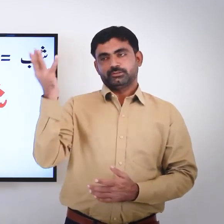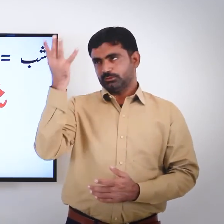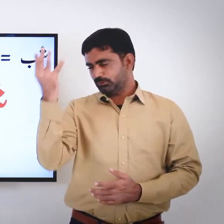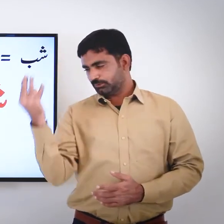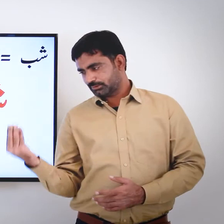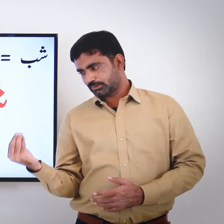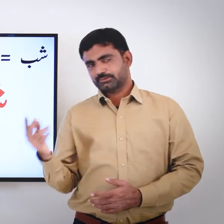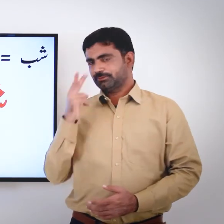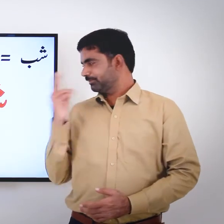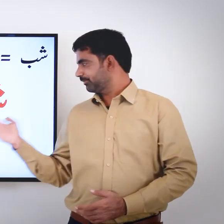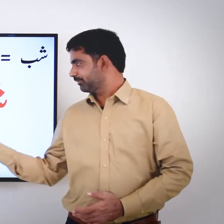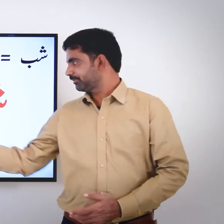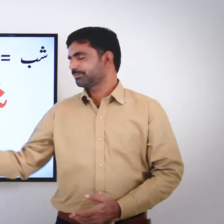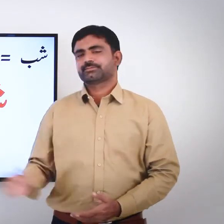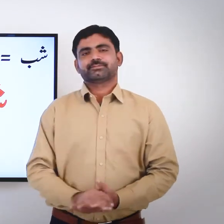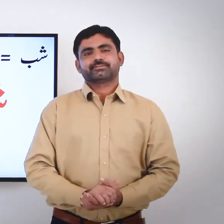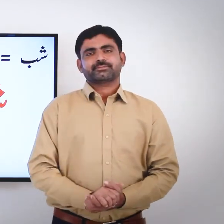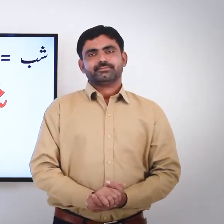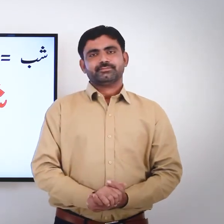یعنی رات۔ یہ دیکھیں،